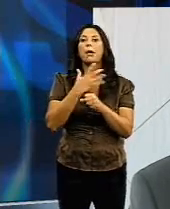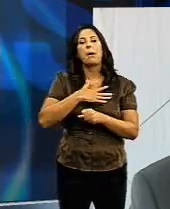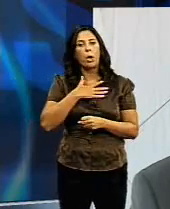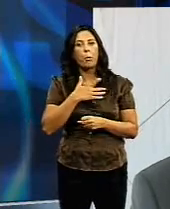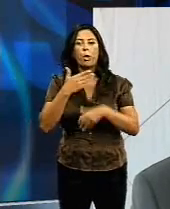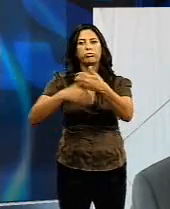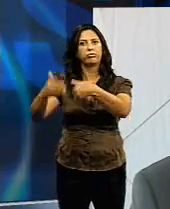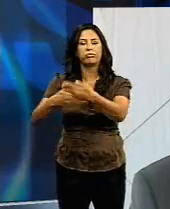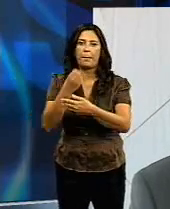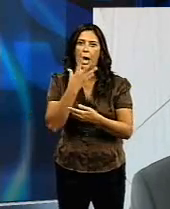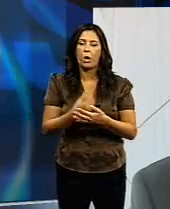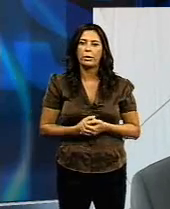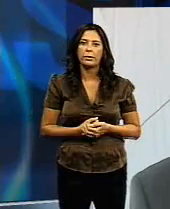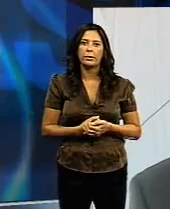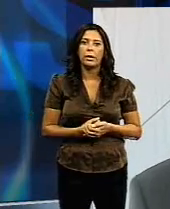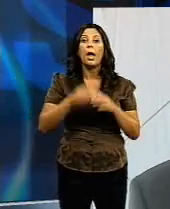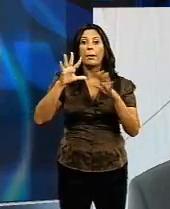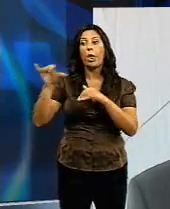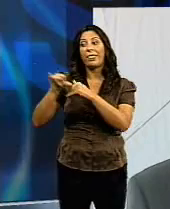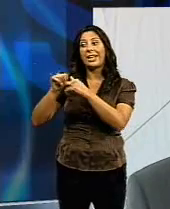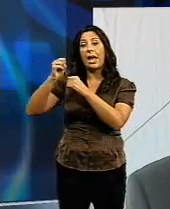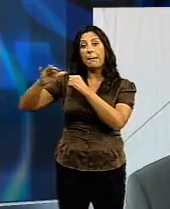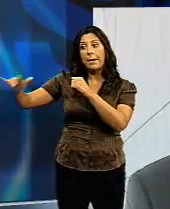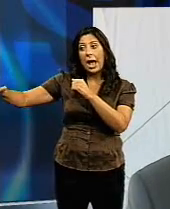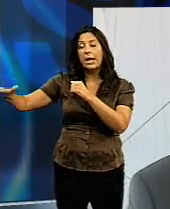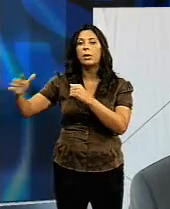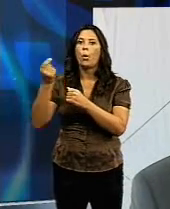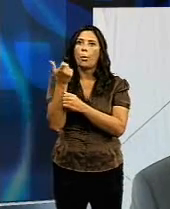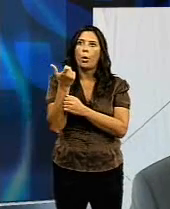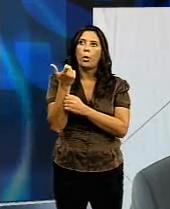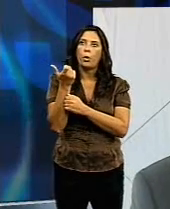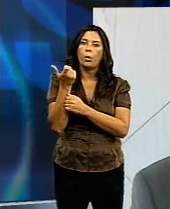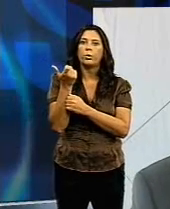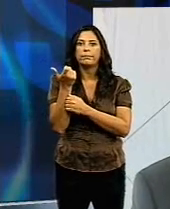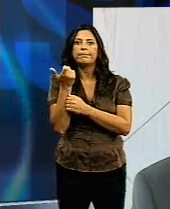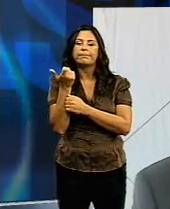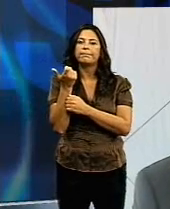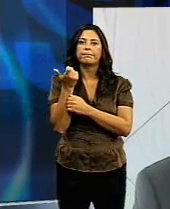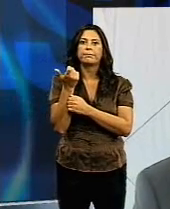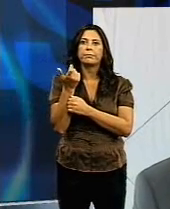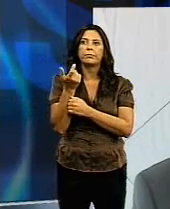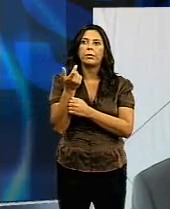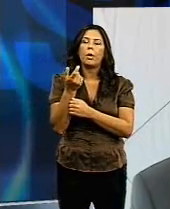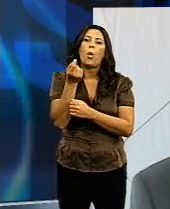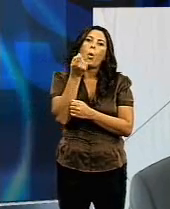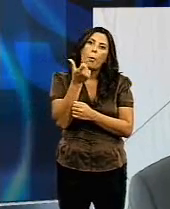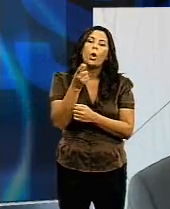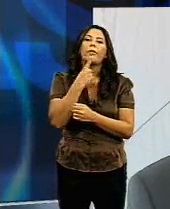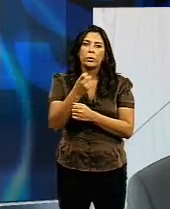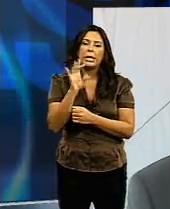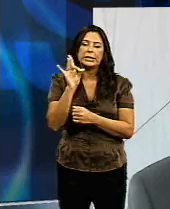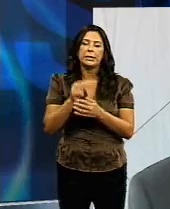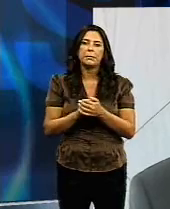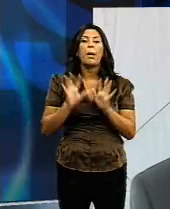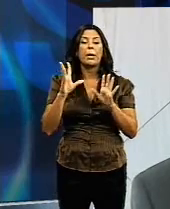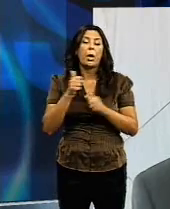y eficiente. Luego la cercanía al mar sin duda le va a introducir un cierto grado de dificultad,